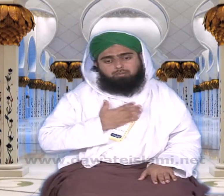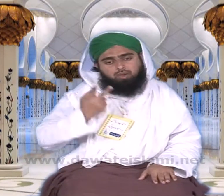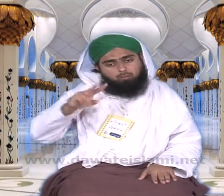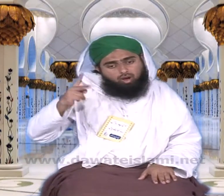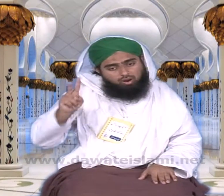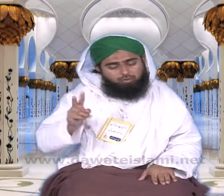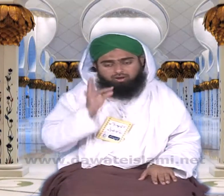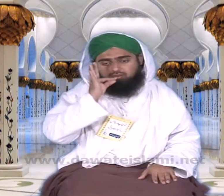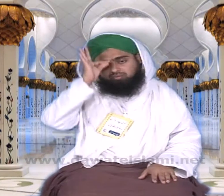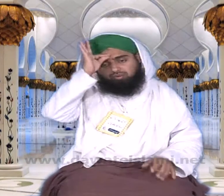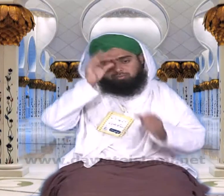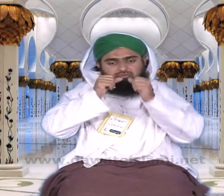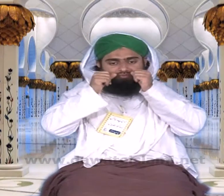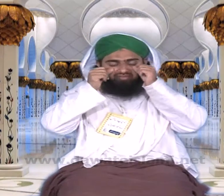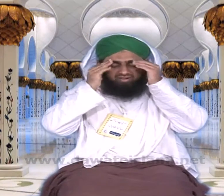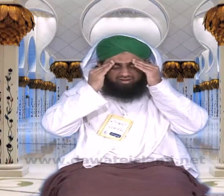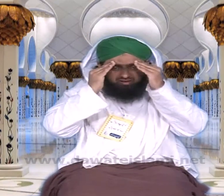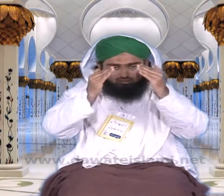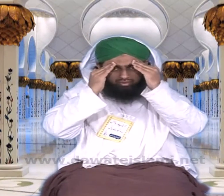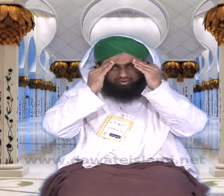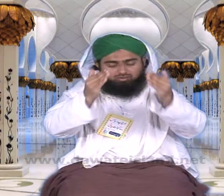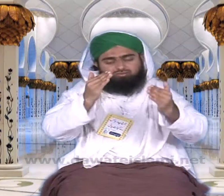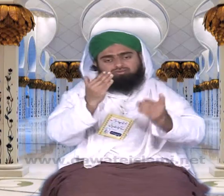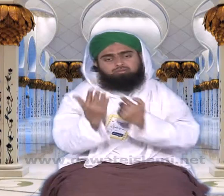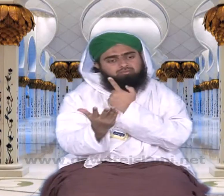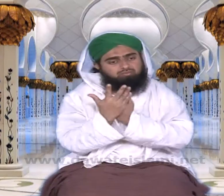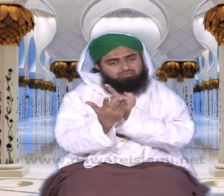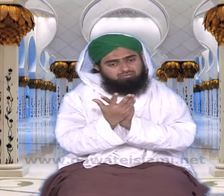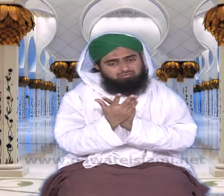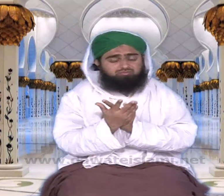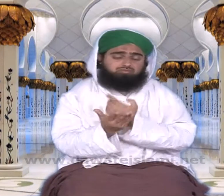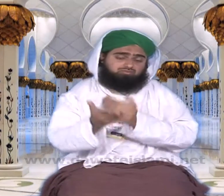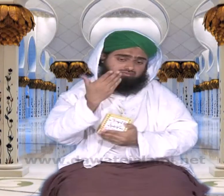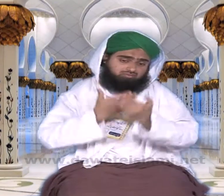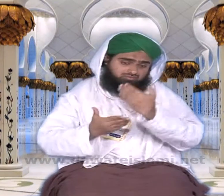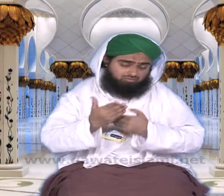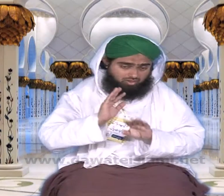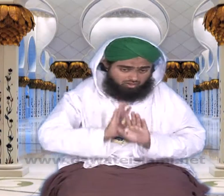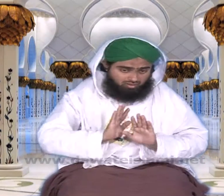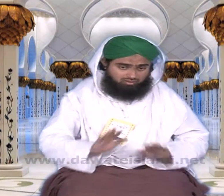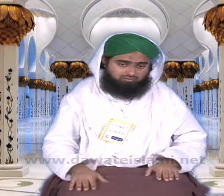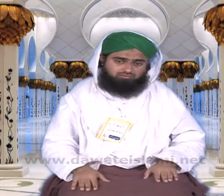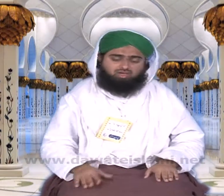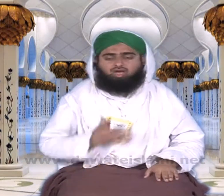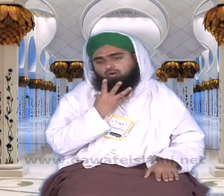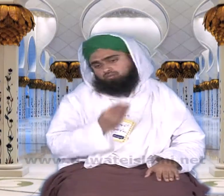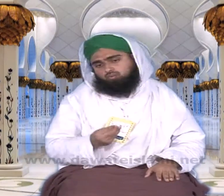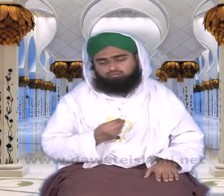ہمارے پیارے سرکار میٹھے سرکار مدنی سرکار صلی اللہ تعالی علیہ وسلم خبردار کرتے